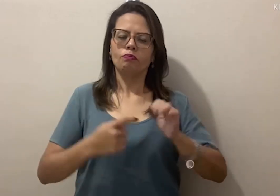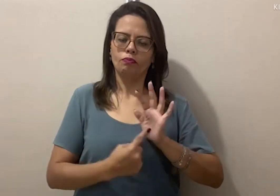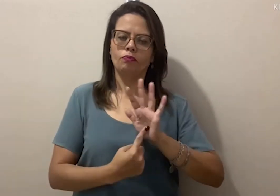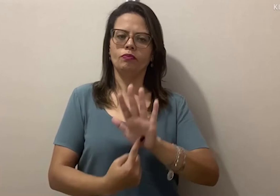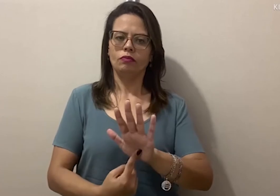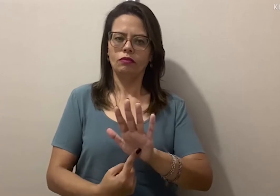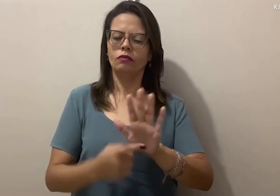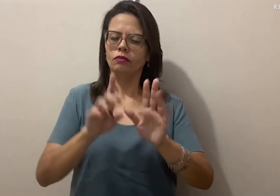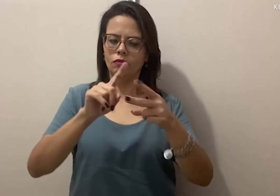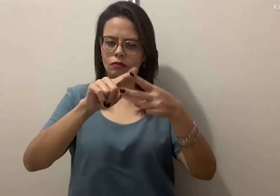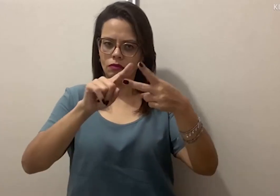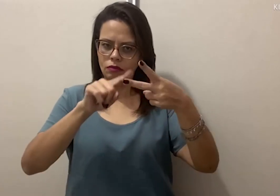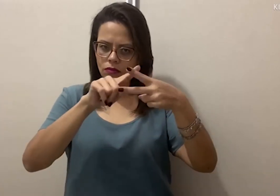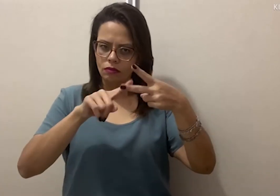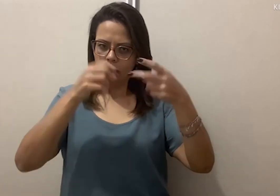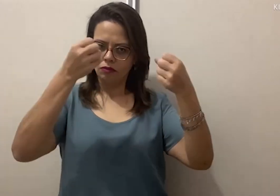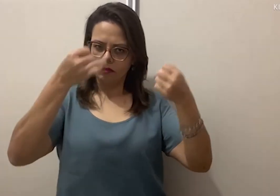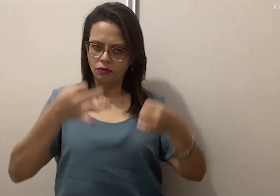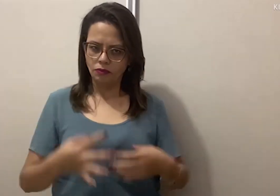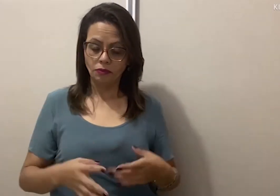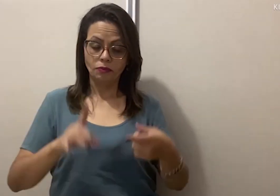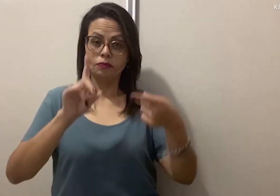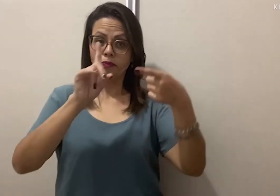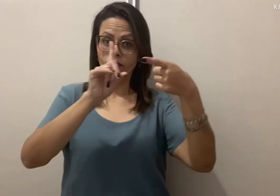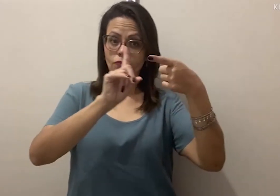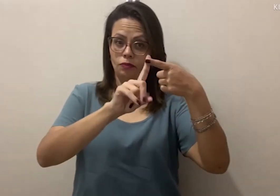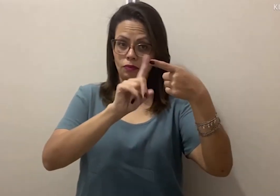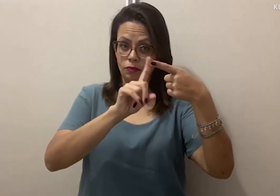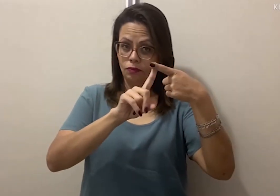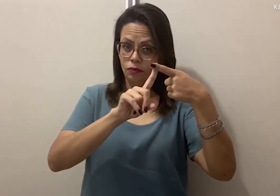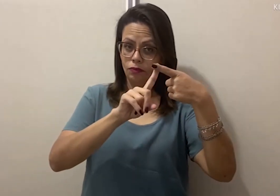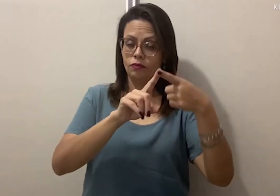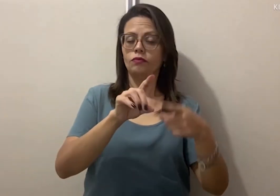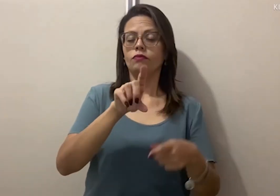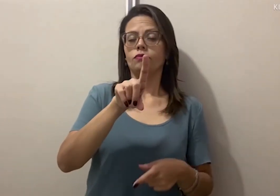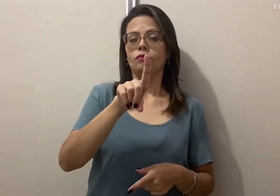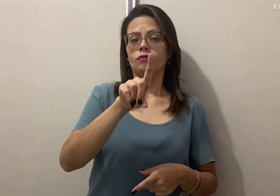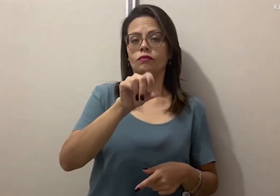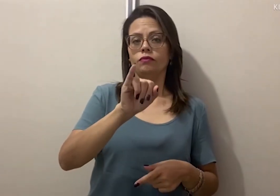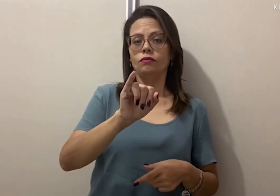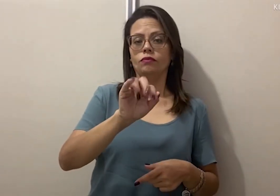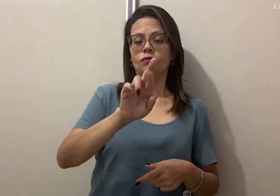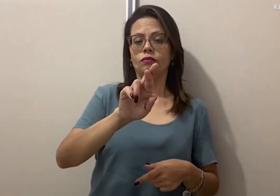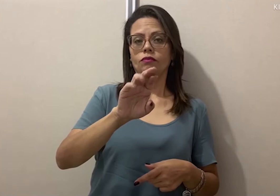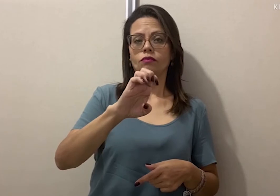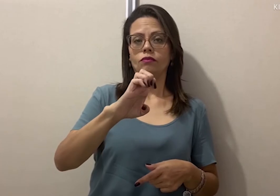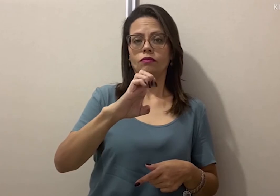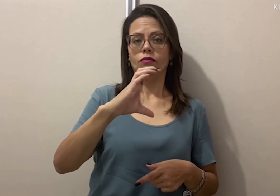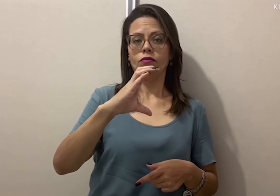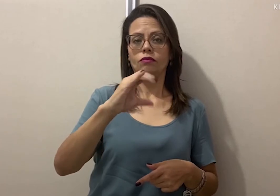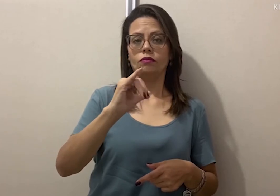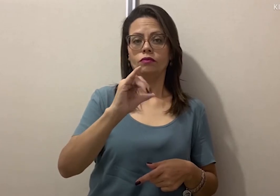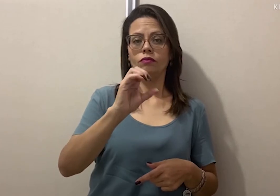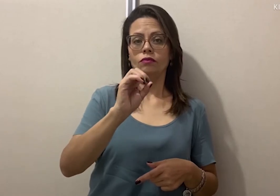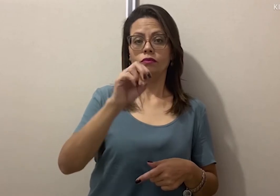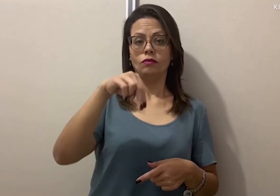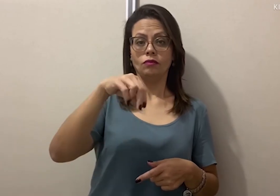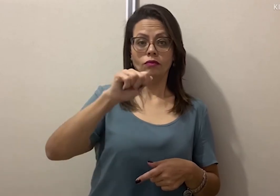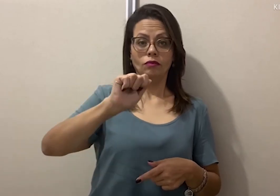locativo, precisa mostrar onde ele acontece. Eu vou explicar esses dois tipos para você. Primeiro, o